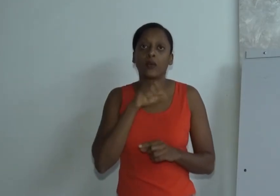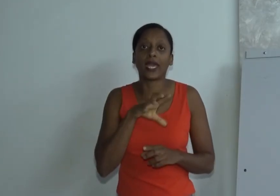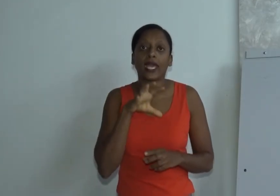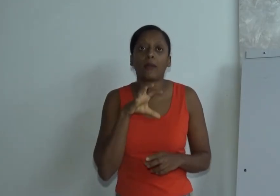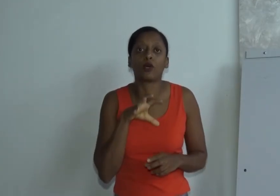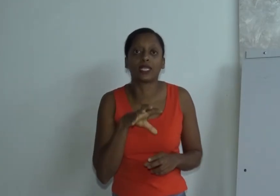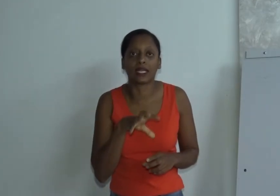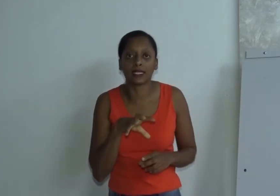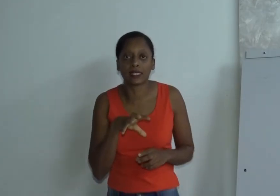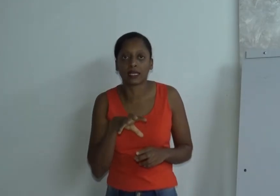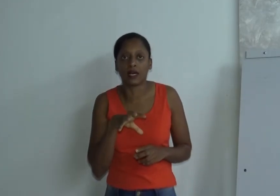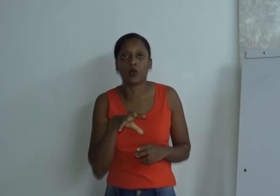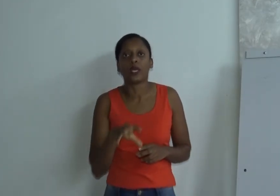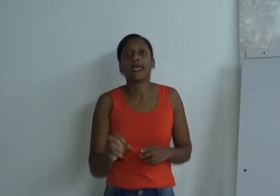é remodelação, é